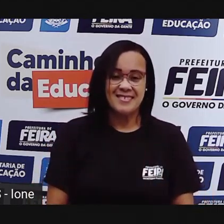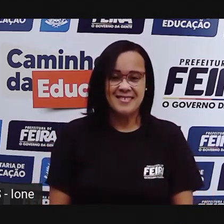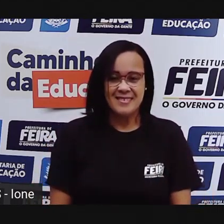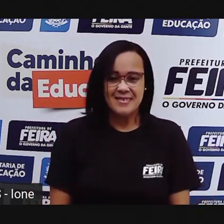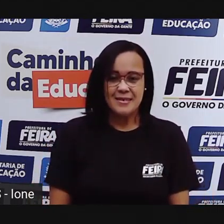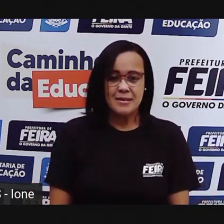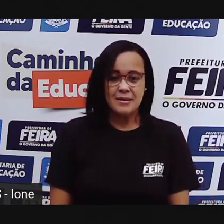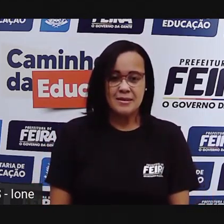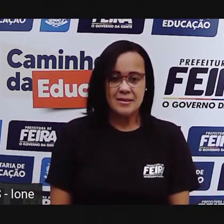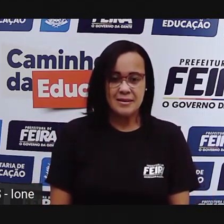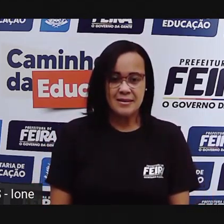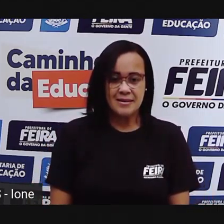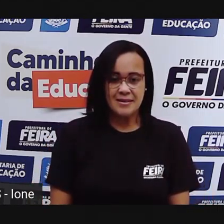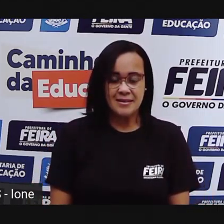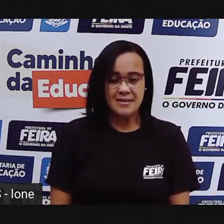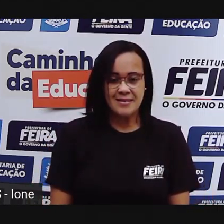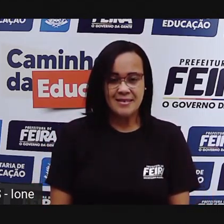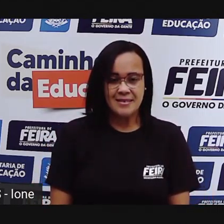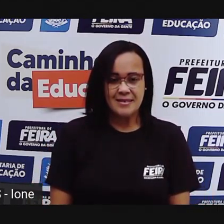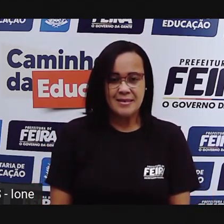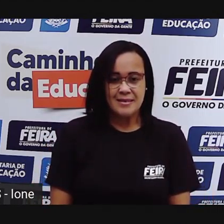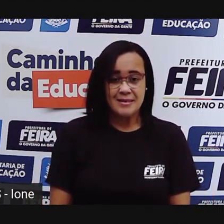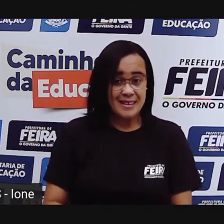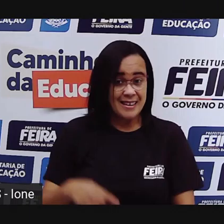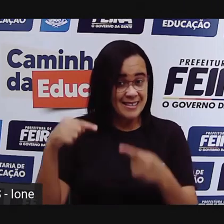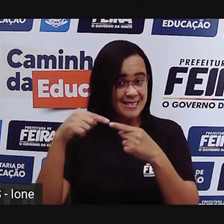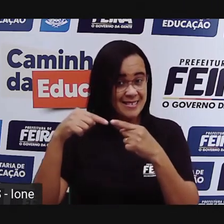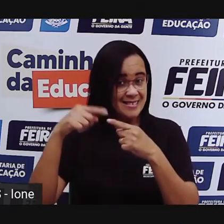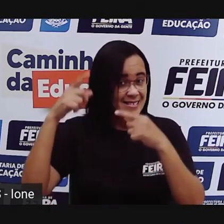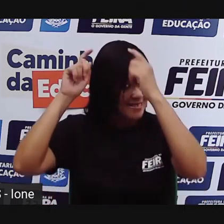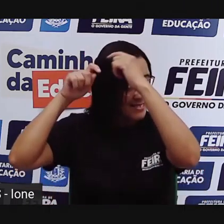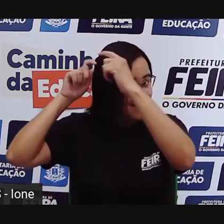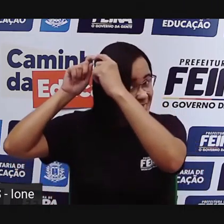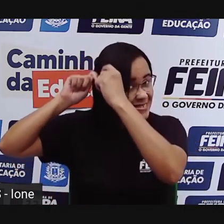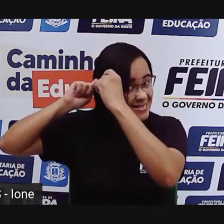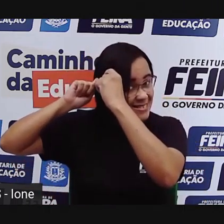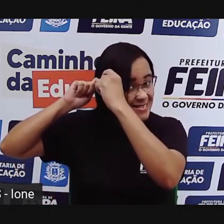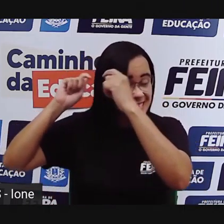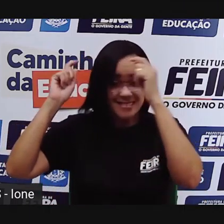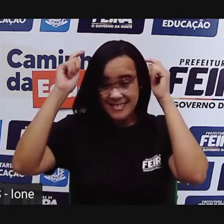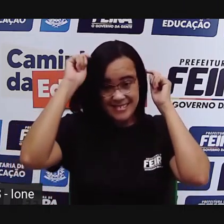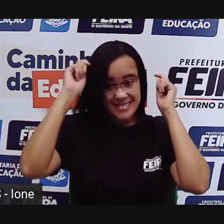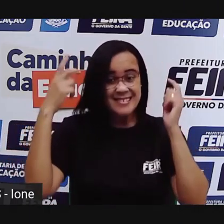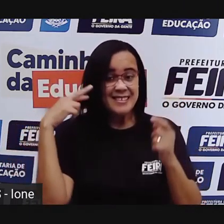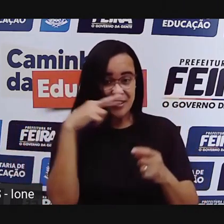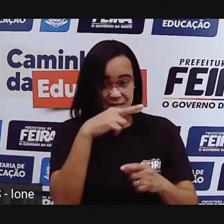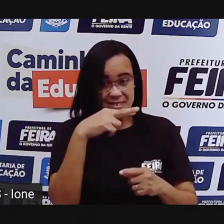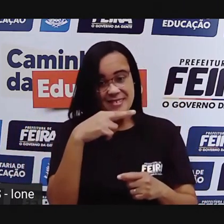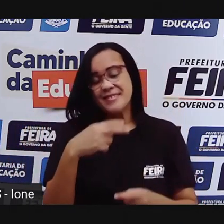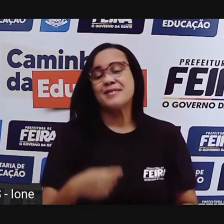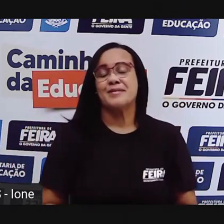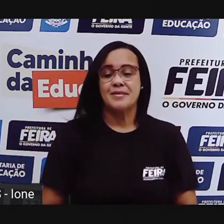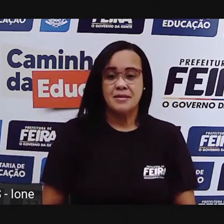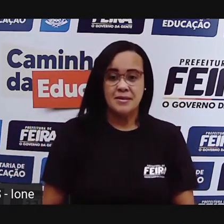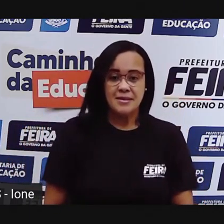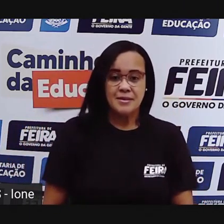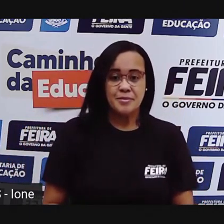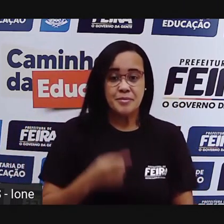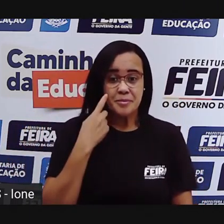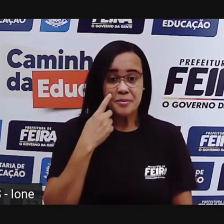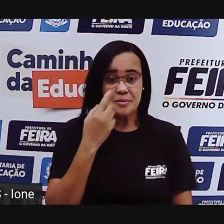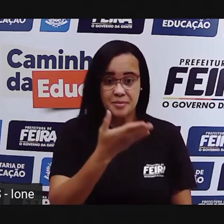E das minhas. Do meu laço do cabelo também, né, meninada? E olha só